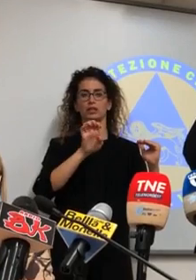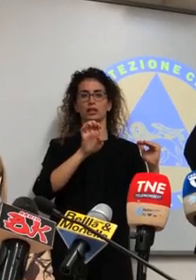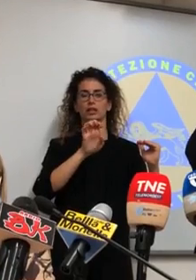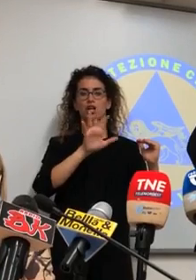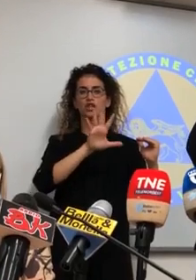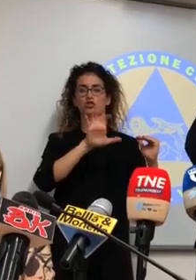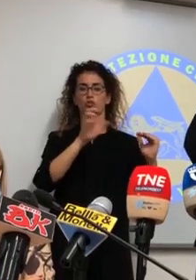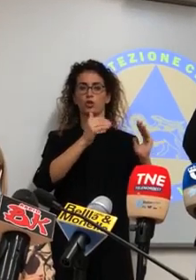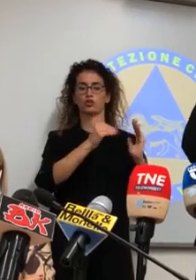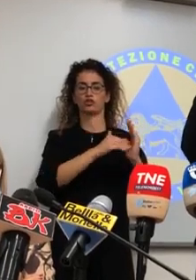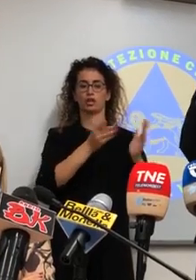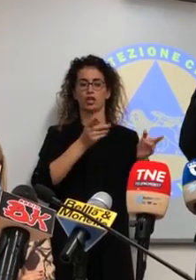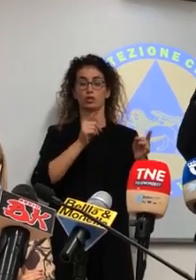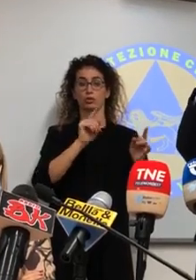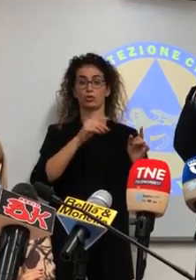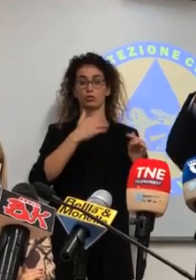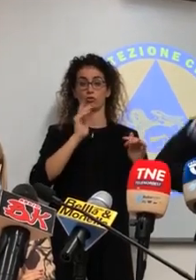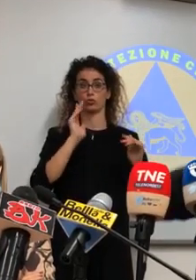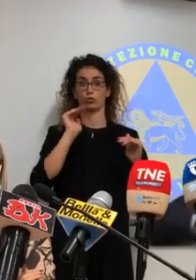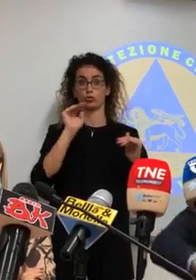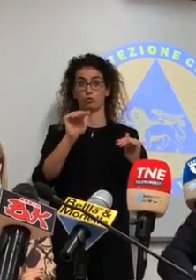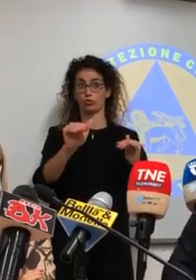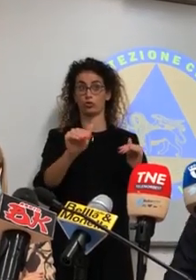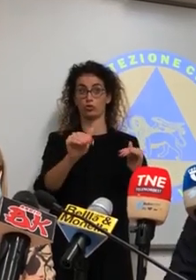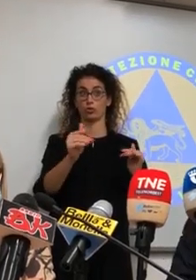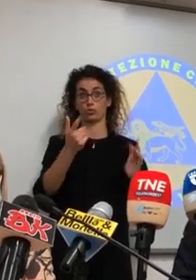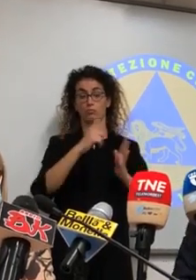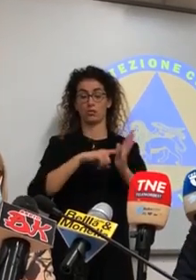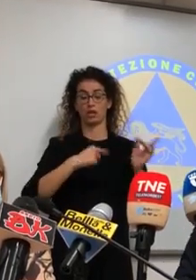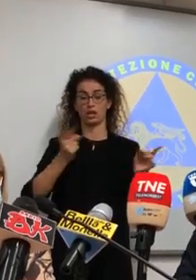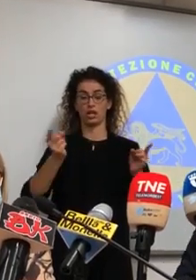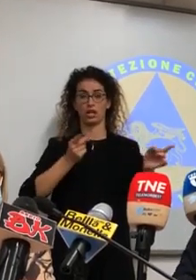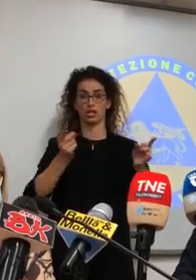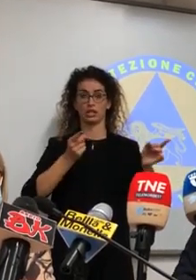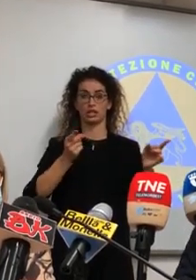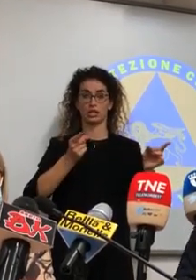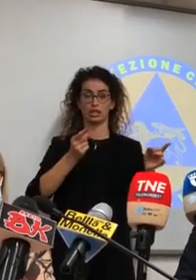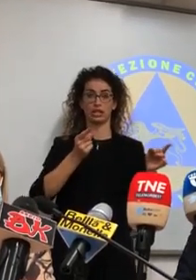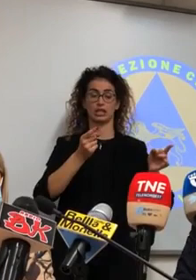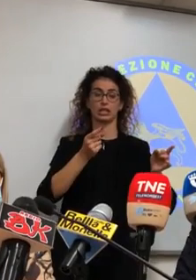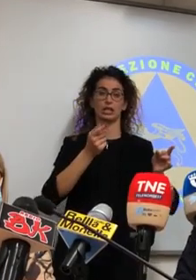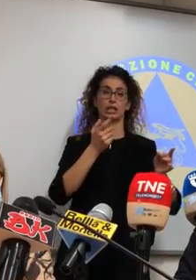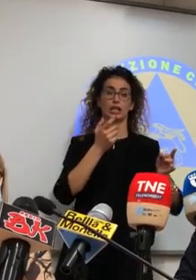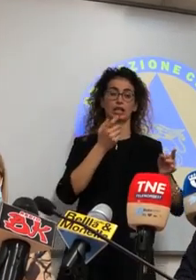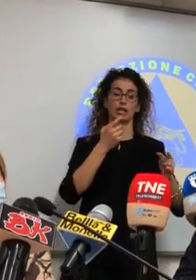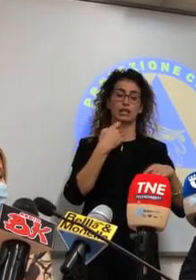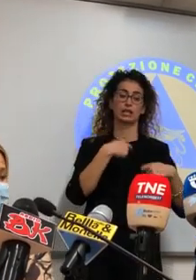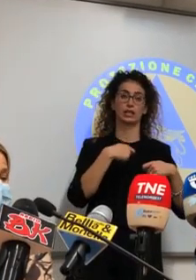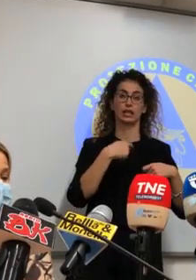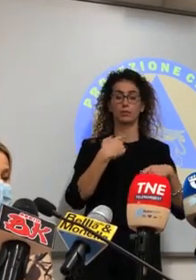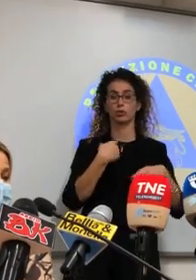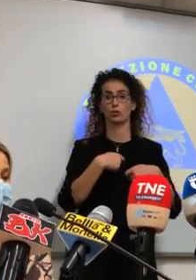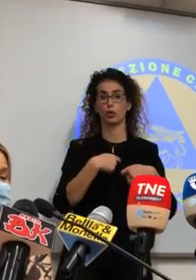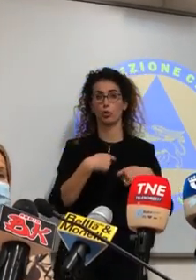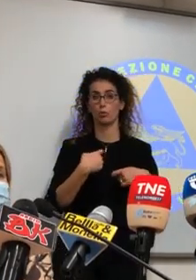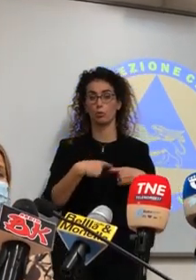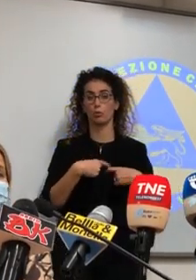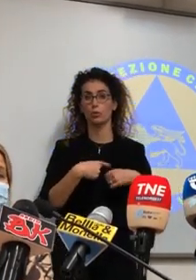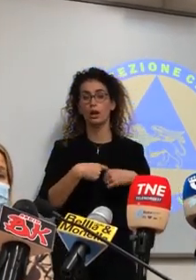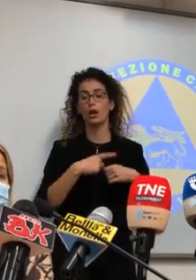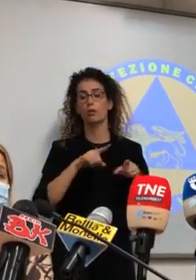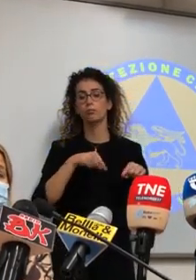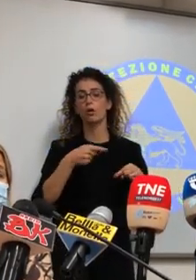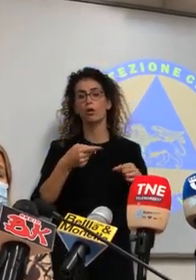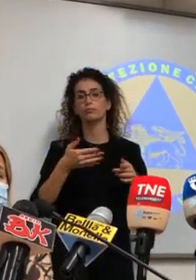vaccinazioni al giorno, prime dosi per circa un mese, di settembre-ottobre, e poi siamo pian piano scesi.